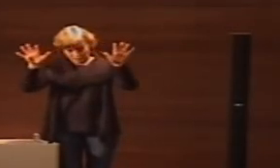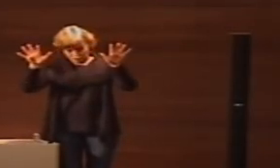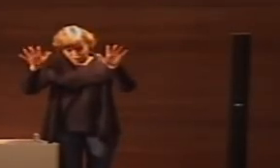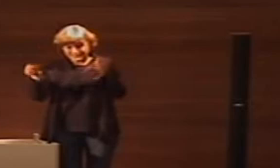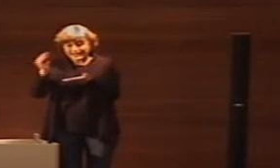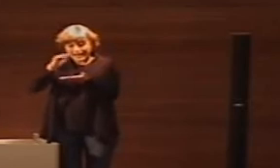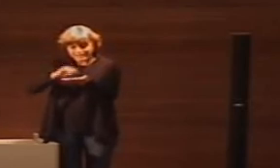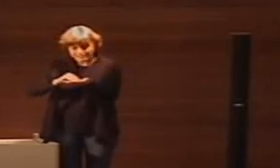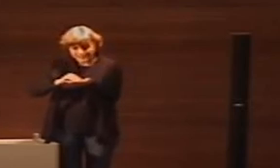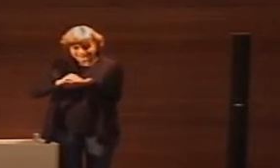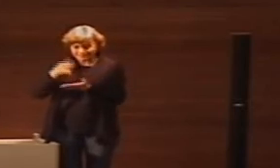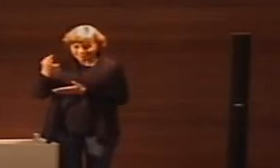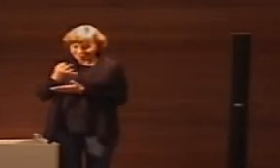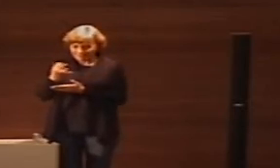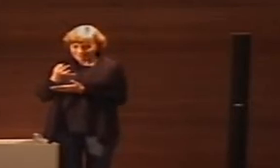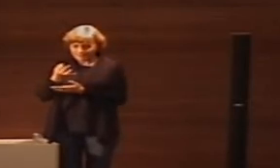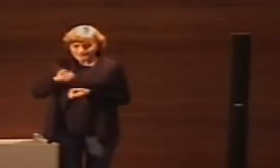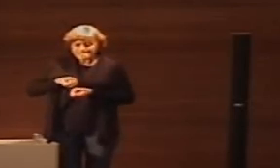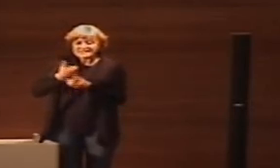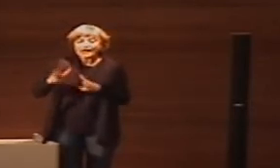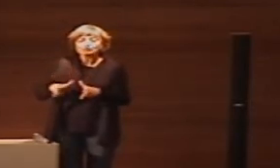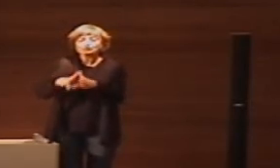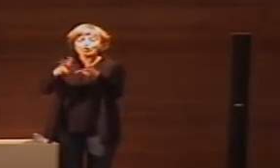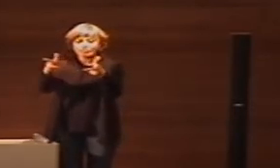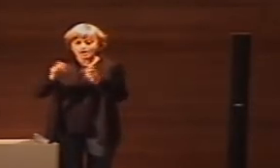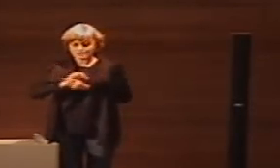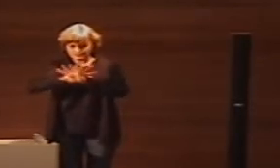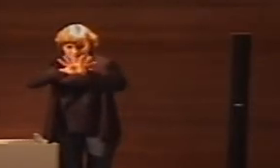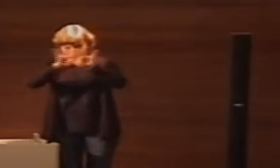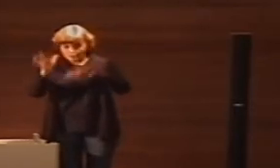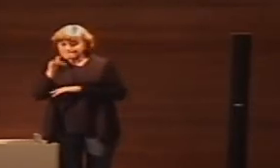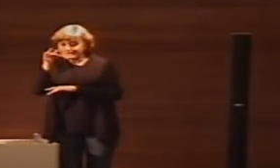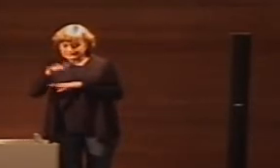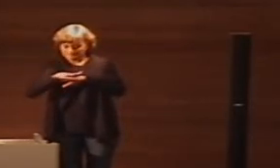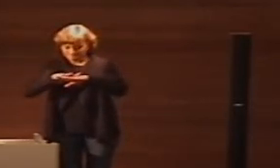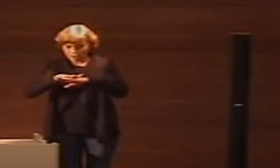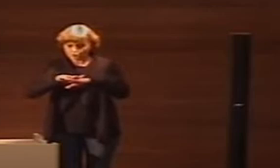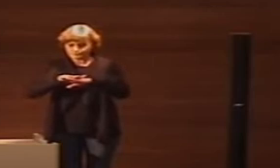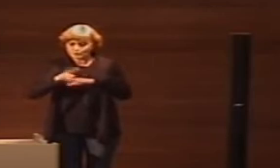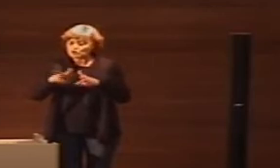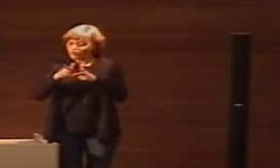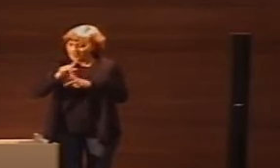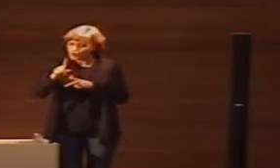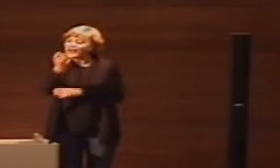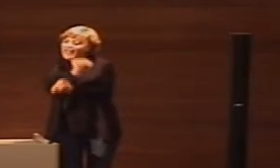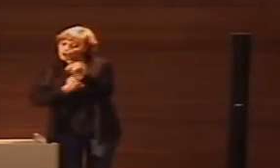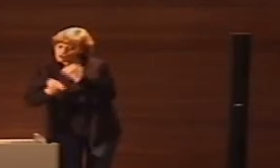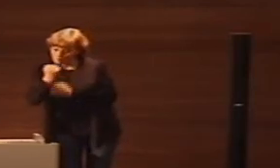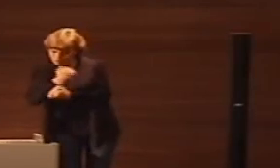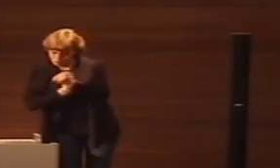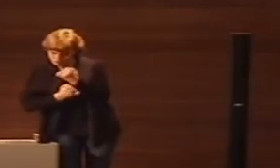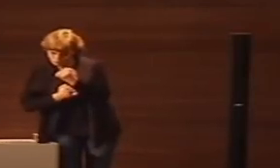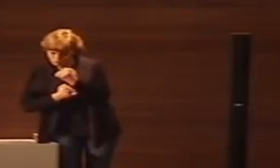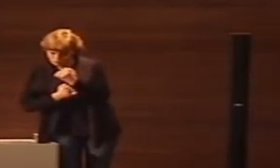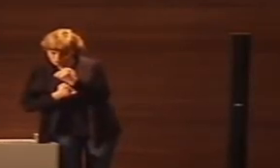el mensaje ambiental con el mensaje social, con el mensaje económico, perdón. Si queremos que la gente o las